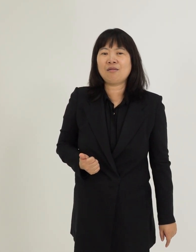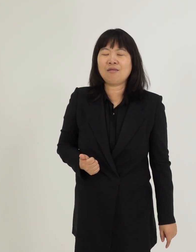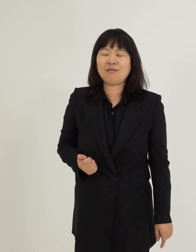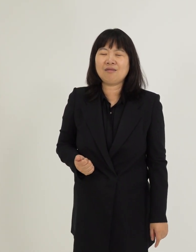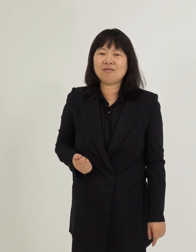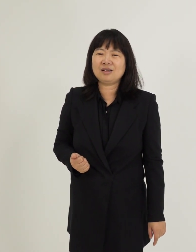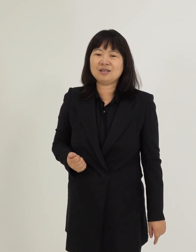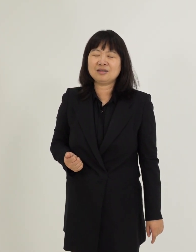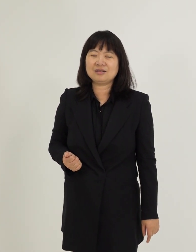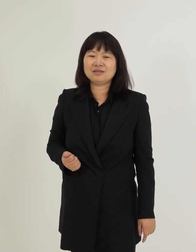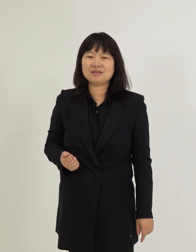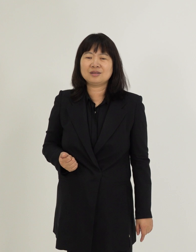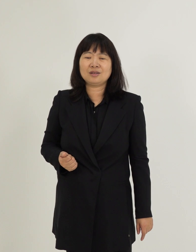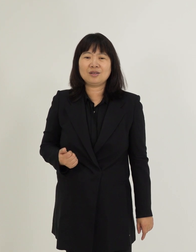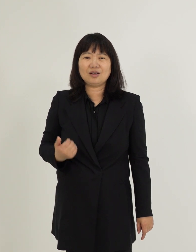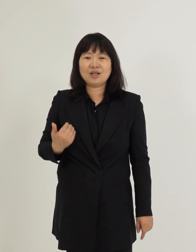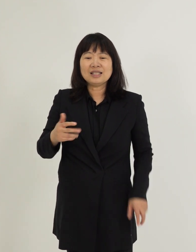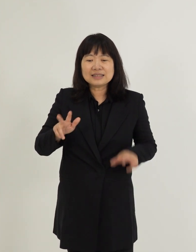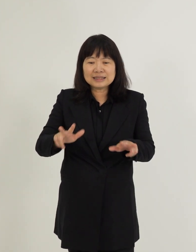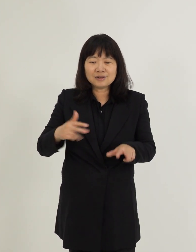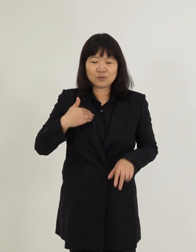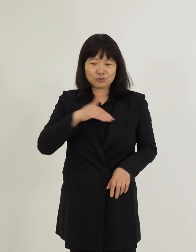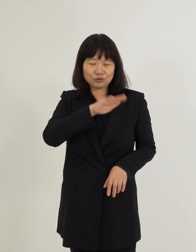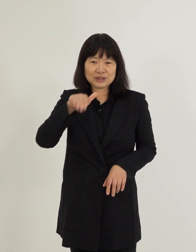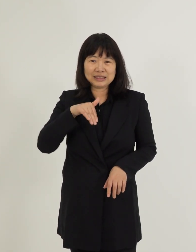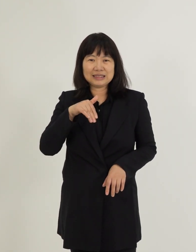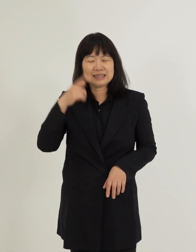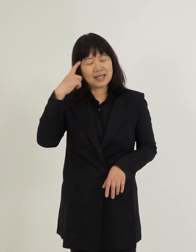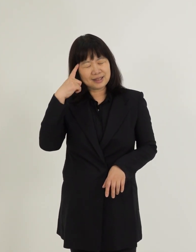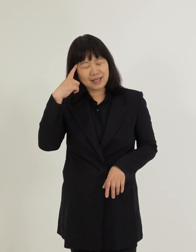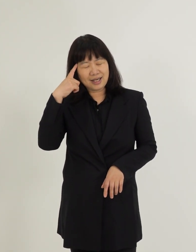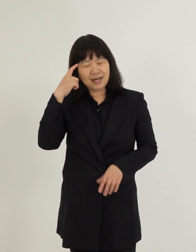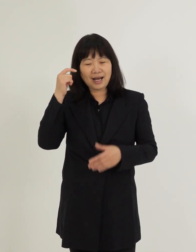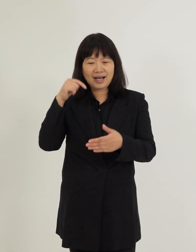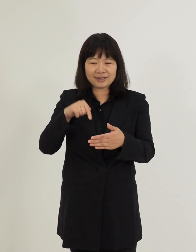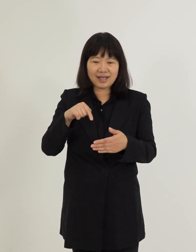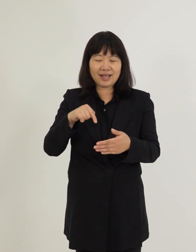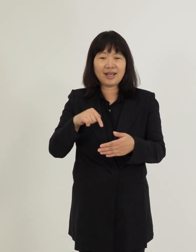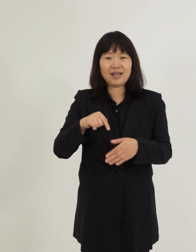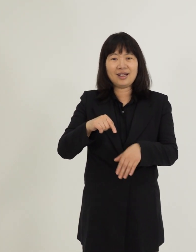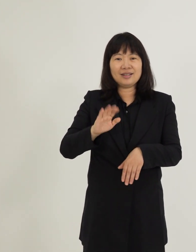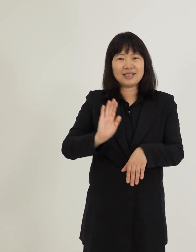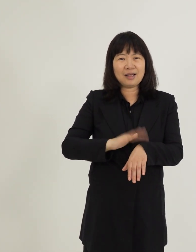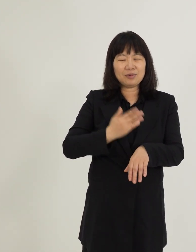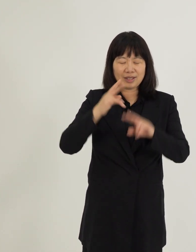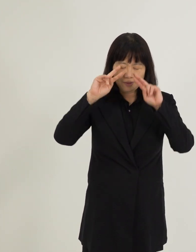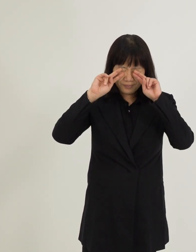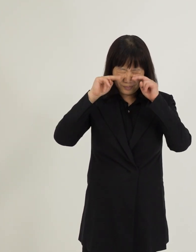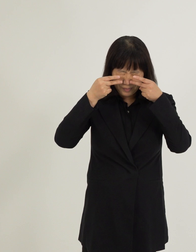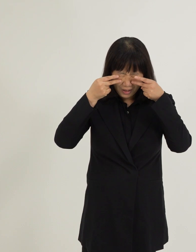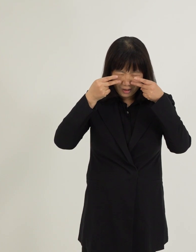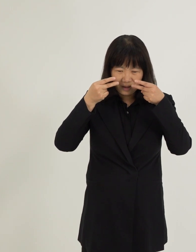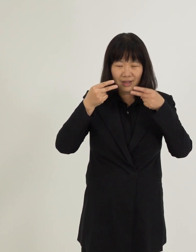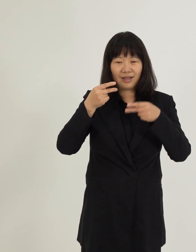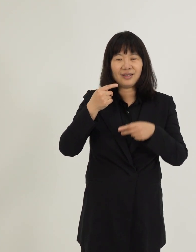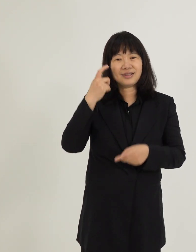혹 우리 시각에는 이런 왜곡된 시선과 기준과 편견이 붙잡혀 있는 부분은 없나요?